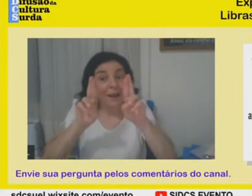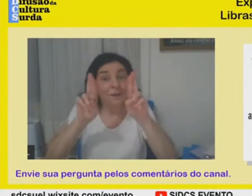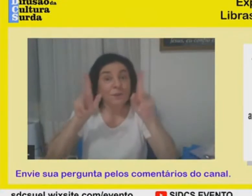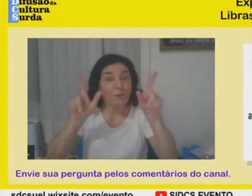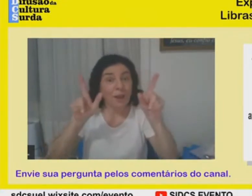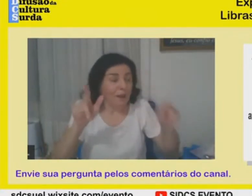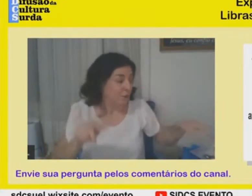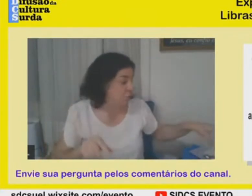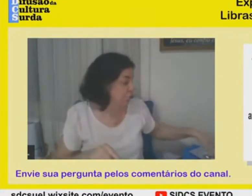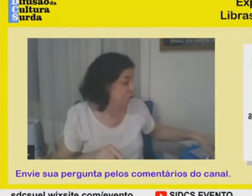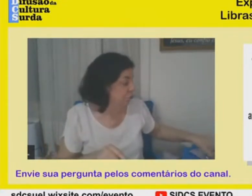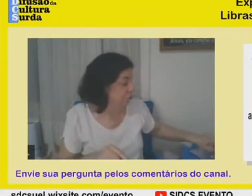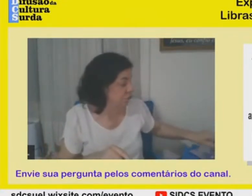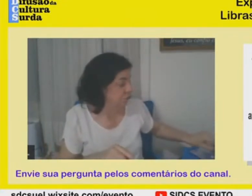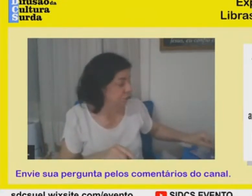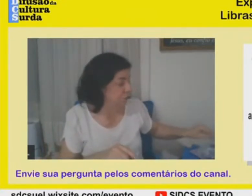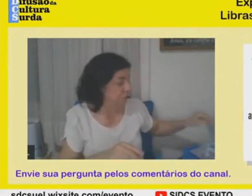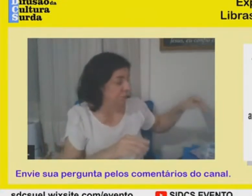depende.